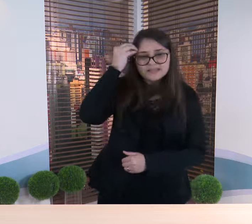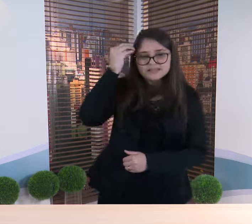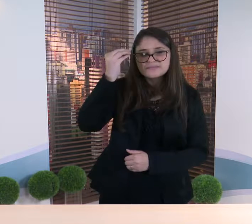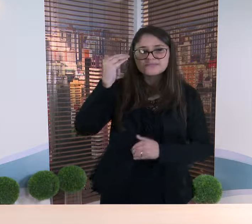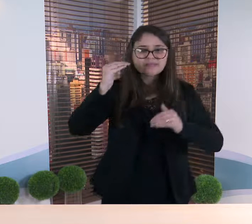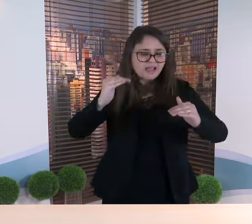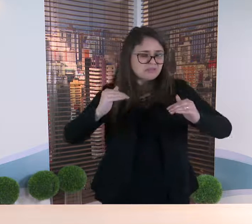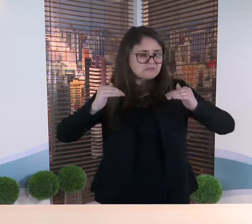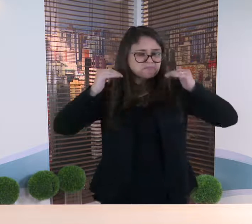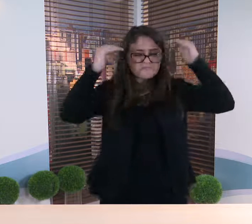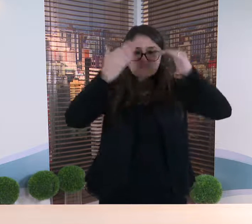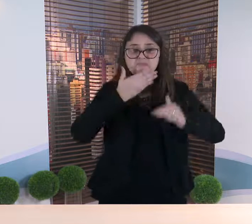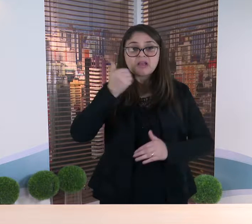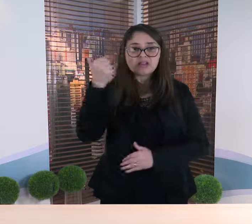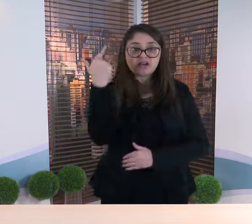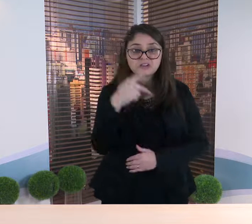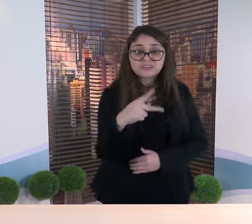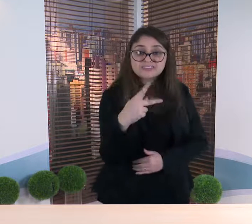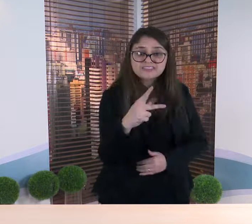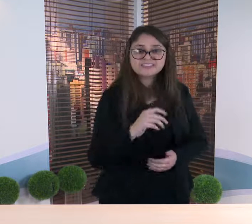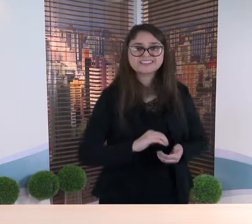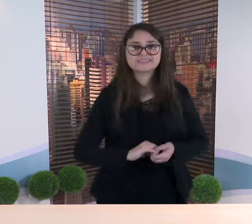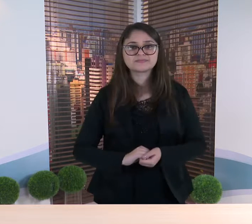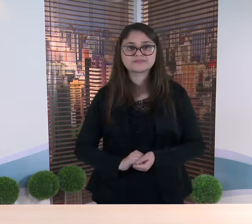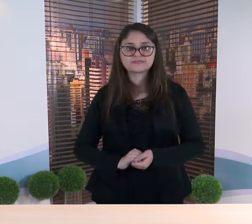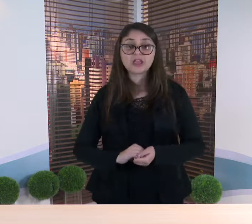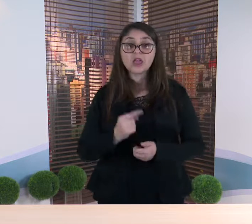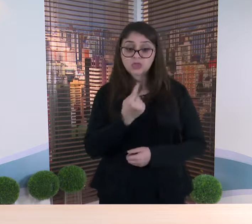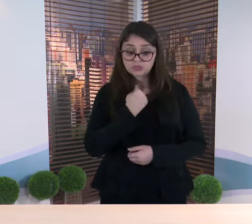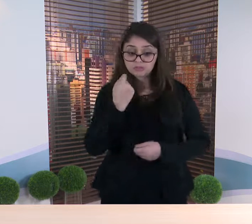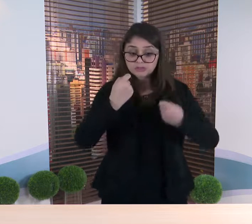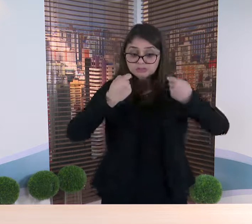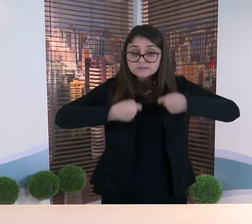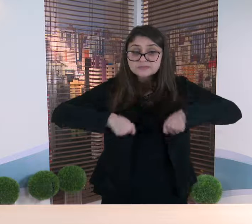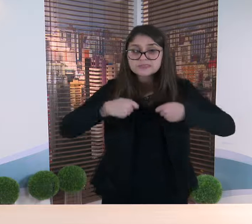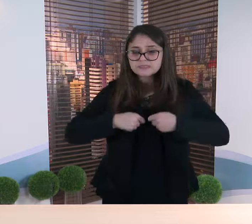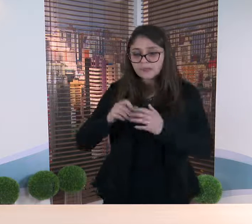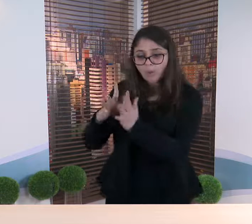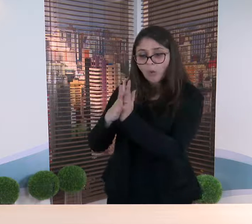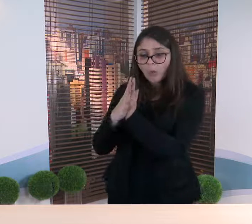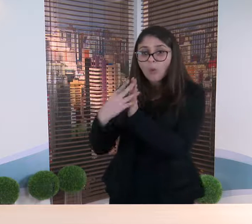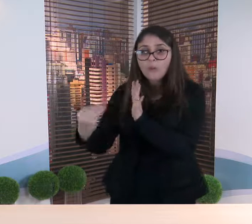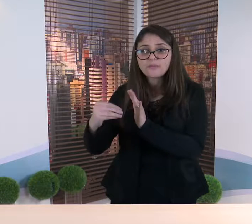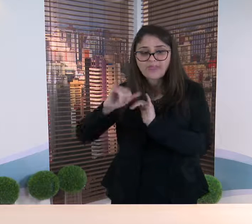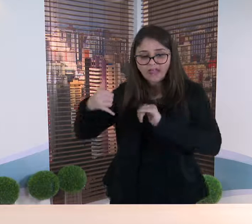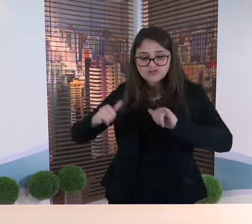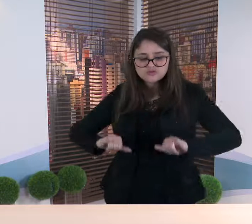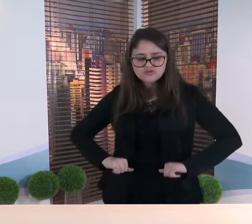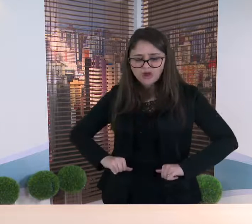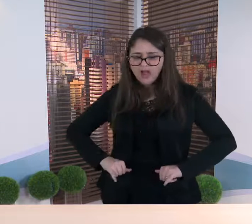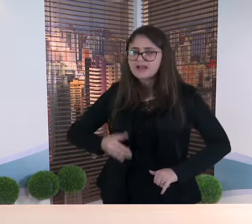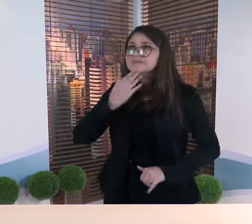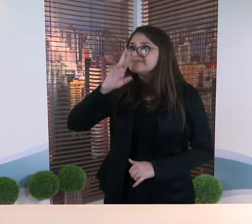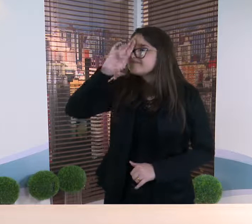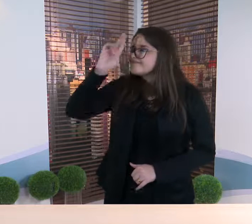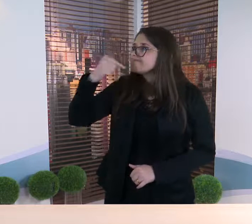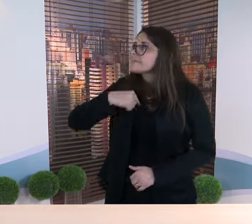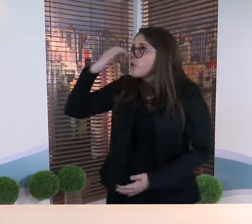vossos pensamentos. Que possamos dizer como Jó: Senhor, eu confio em Ti. Não sei por que motivo